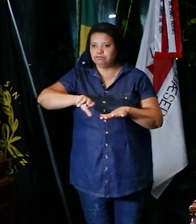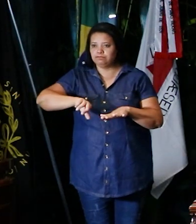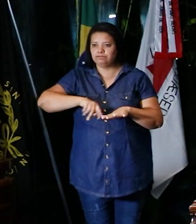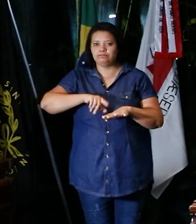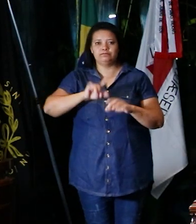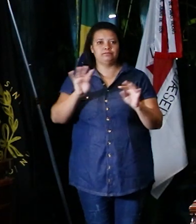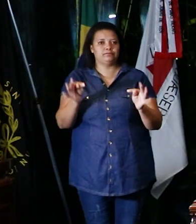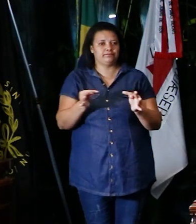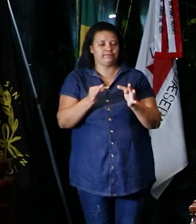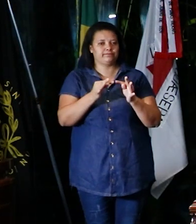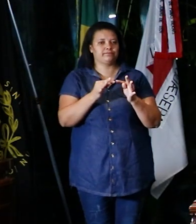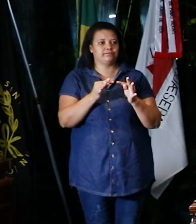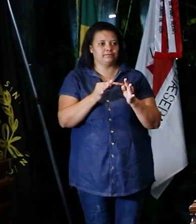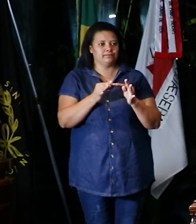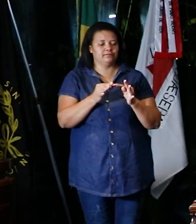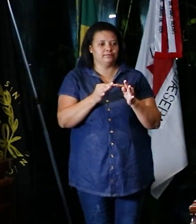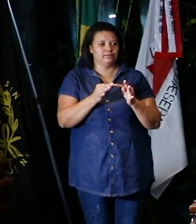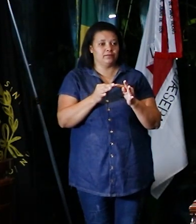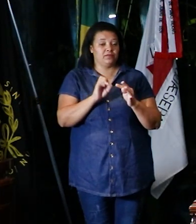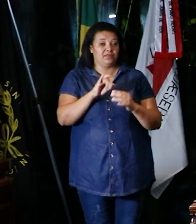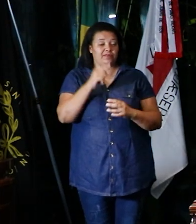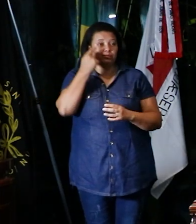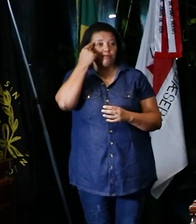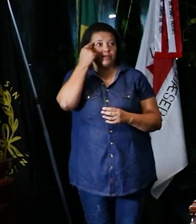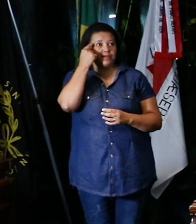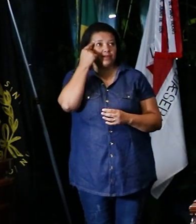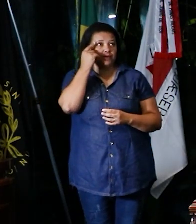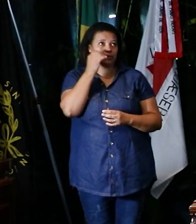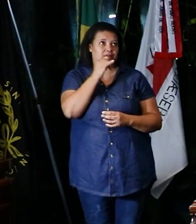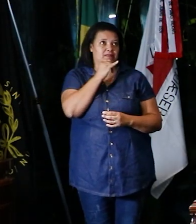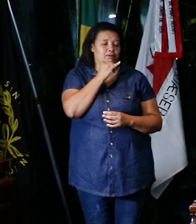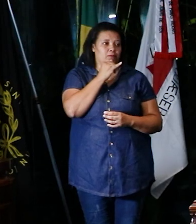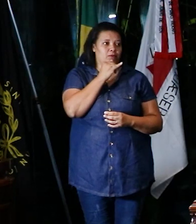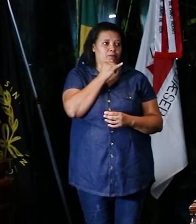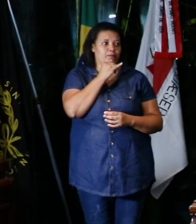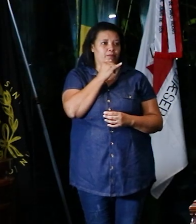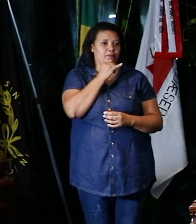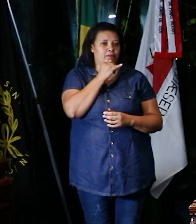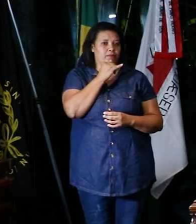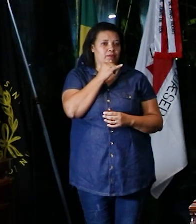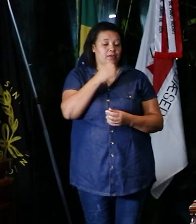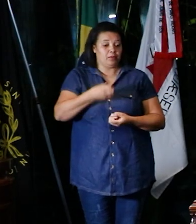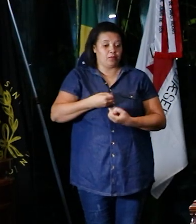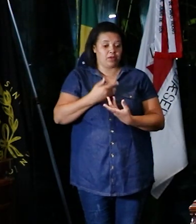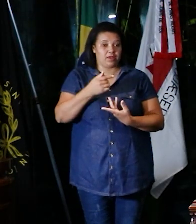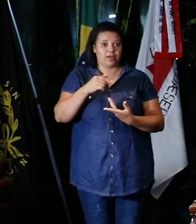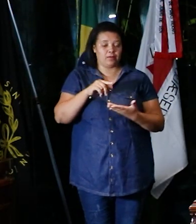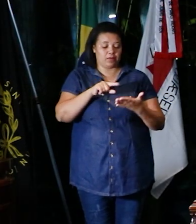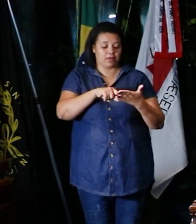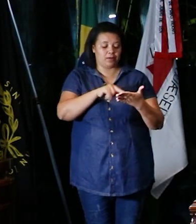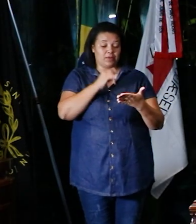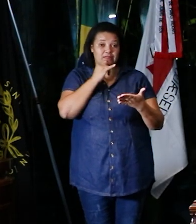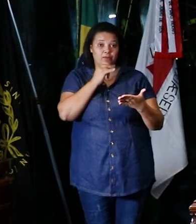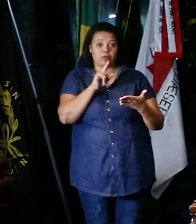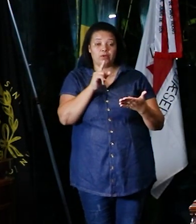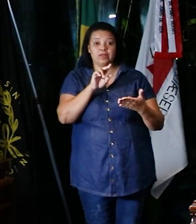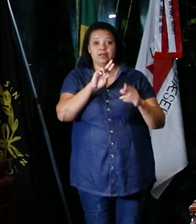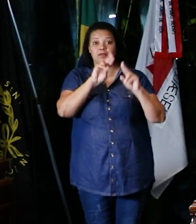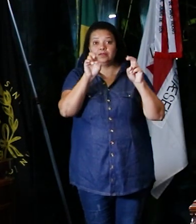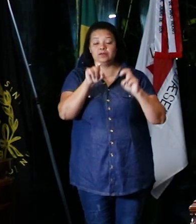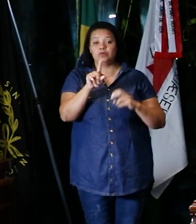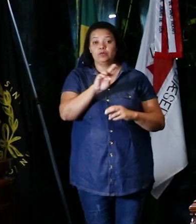tendências. Se eu for pensar aqui nesse poema, Vermelho,